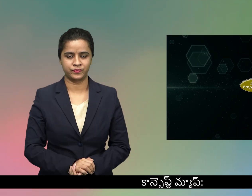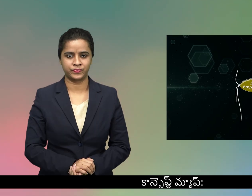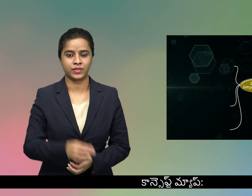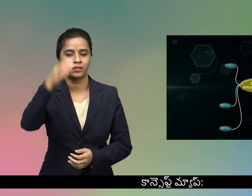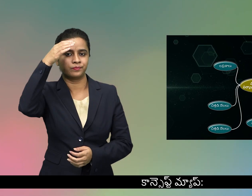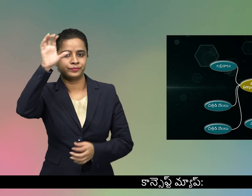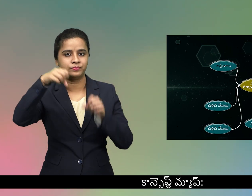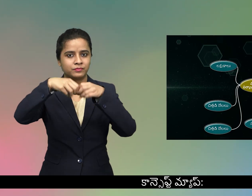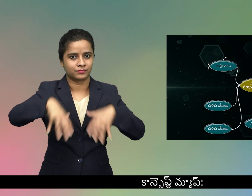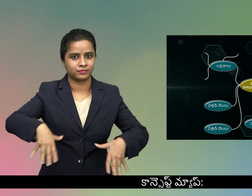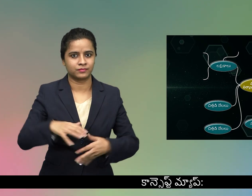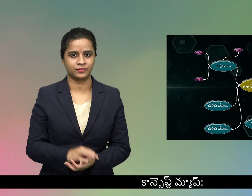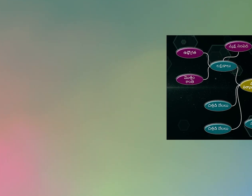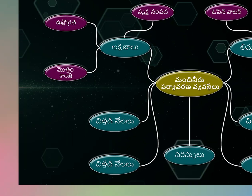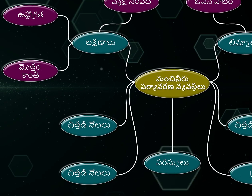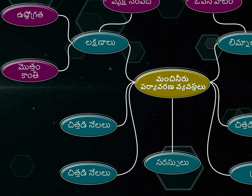కాన్సెప్ట్ మ్యాప్.